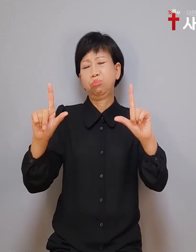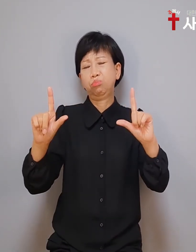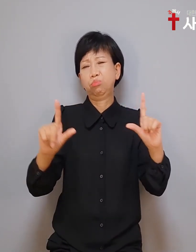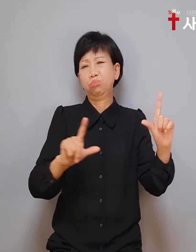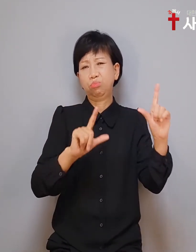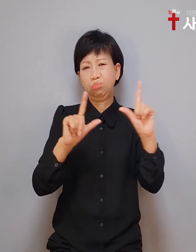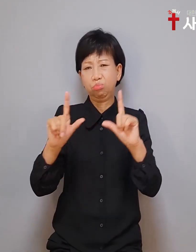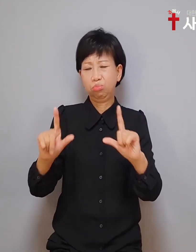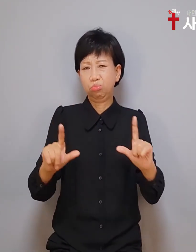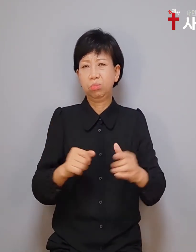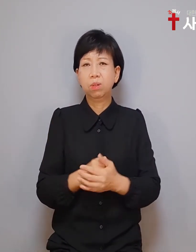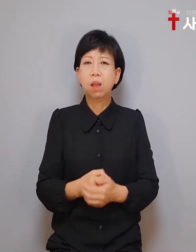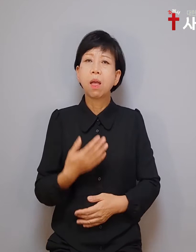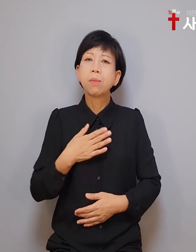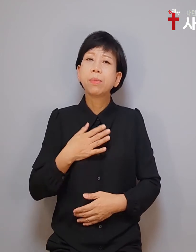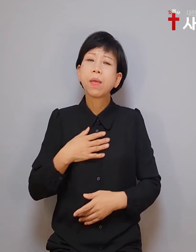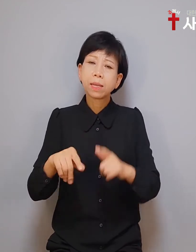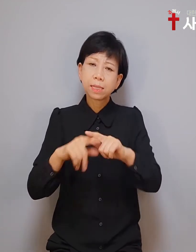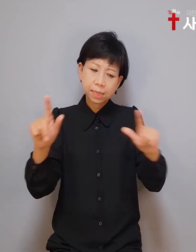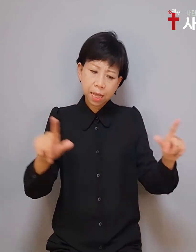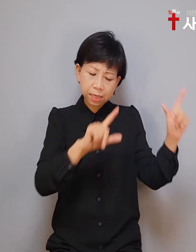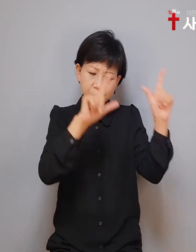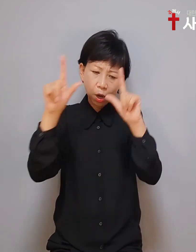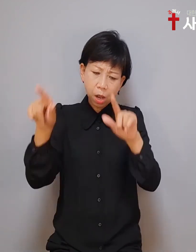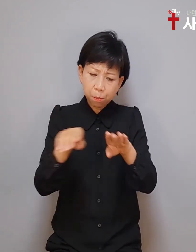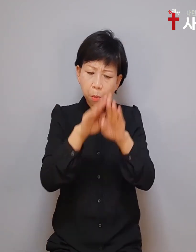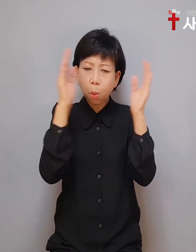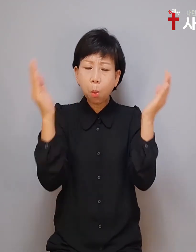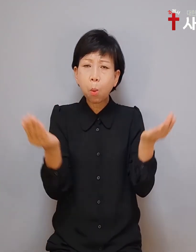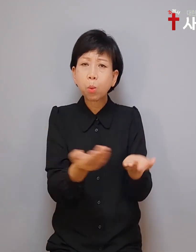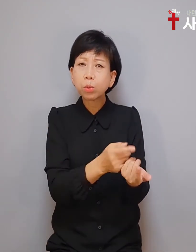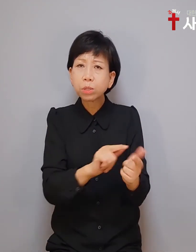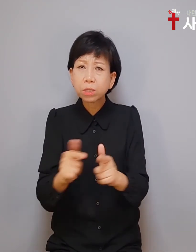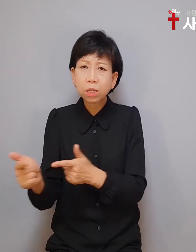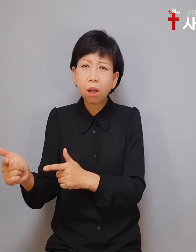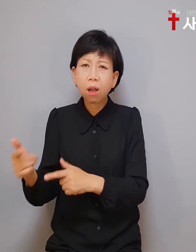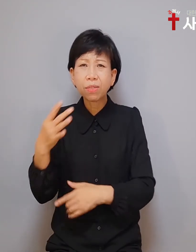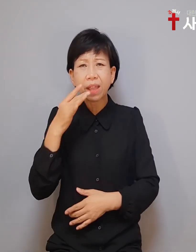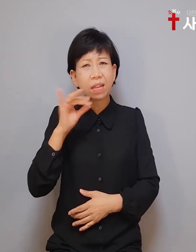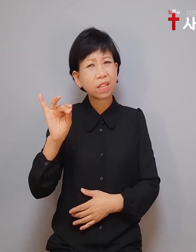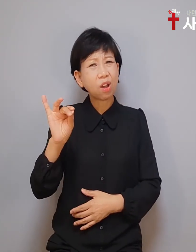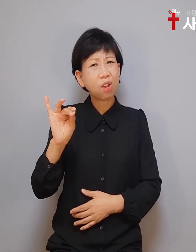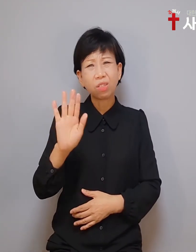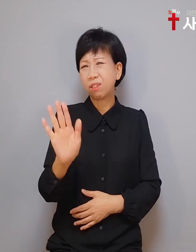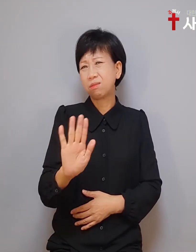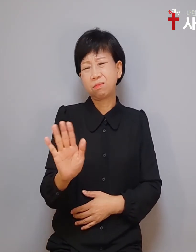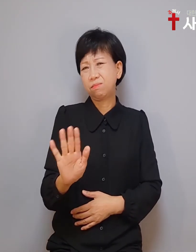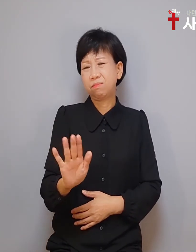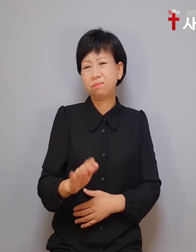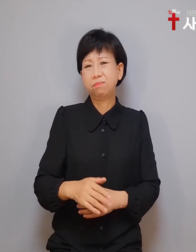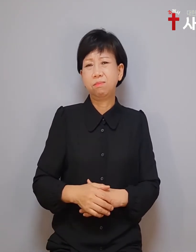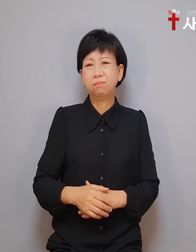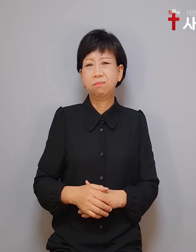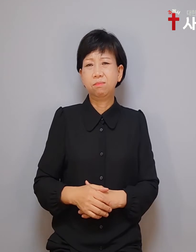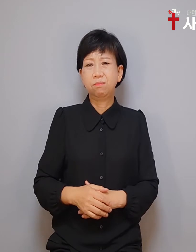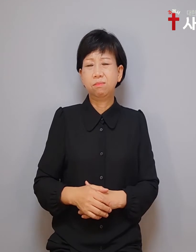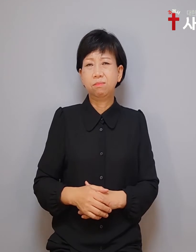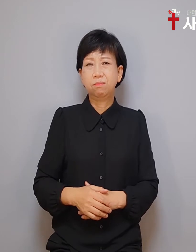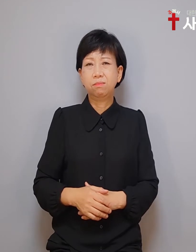나의 일상 속 모든 것이 당연한 것, 마땅한 것이 아님을 알 때